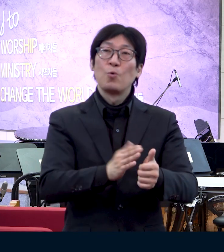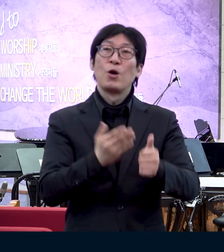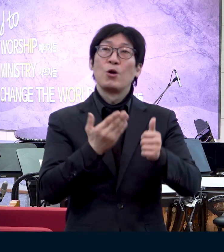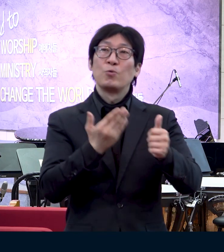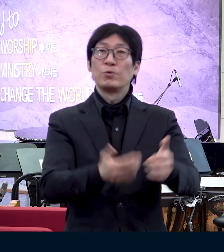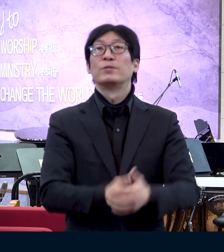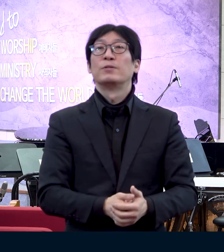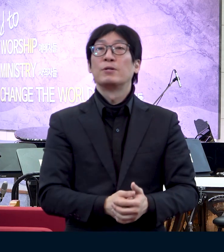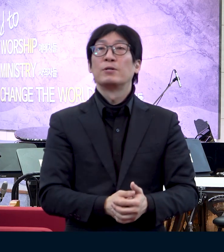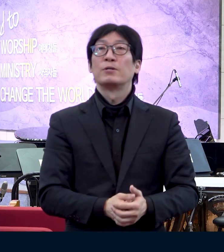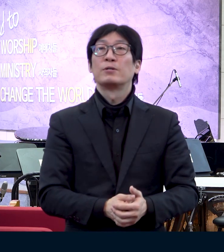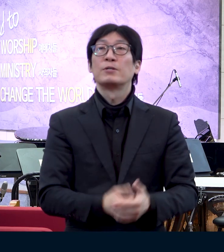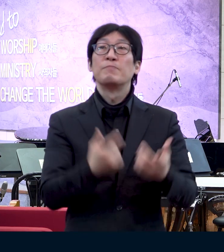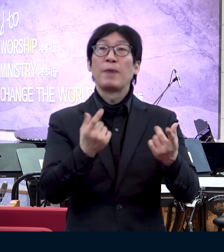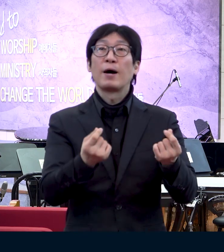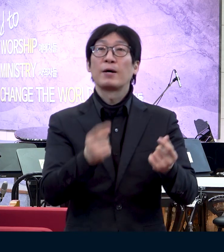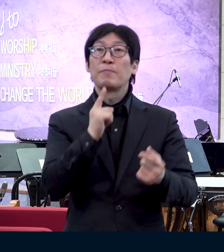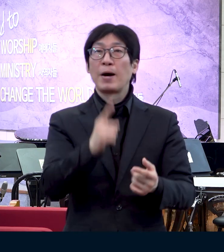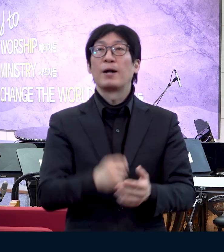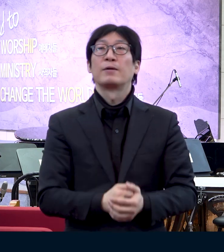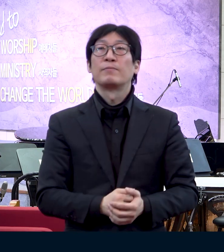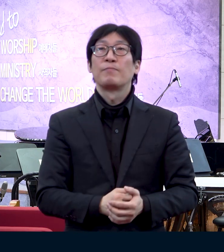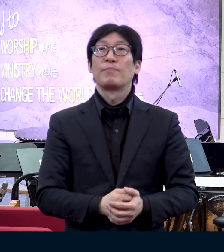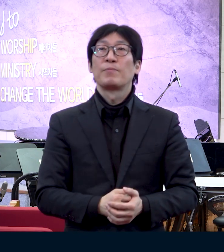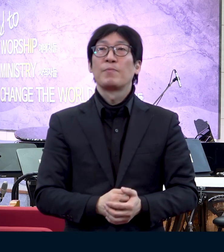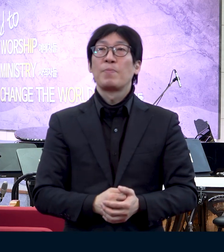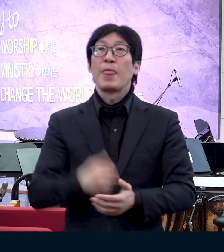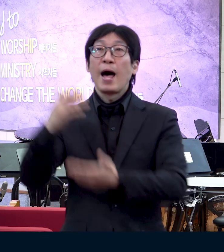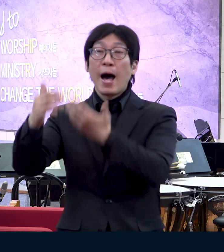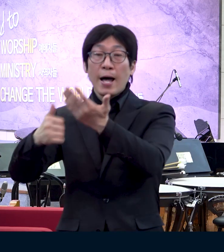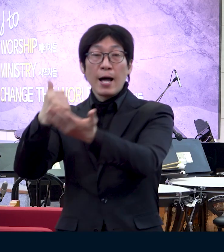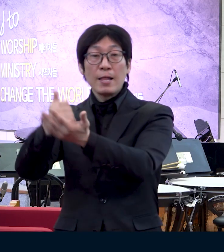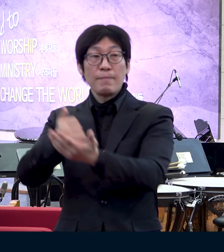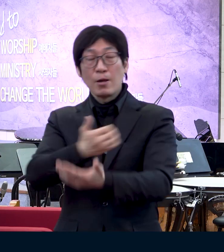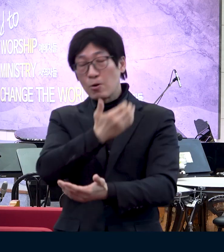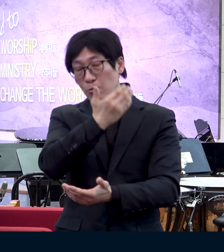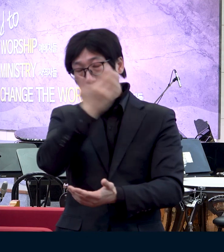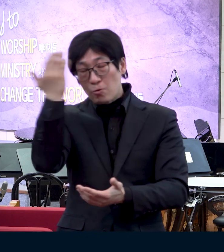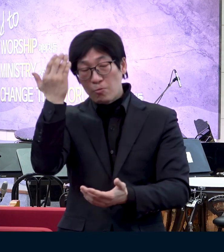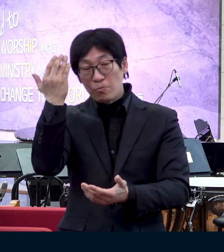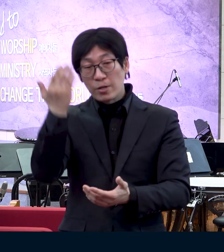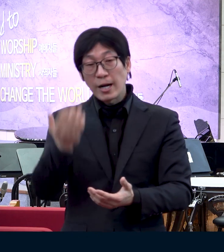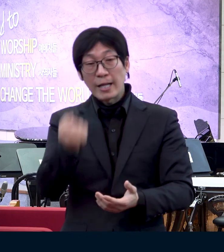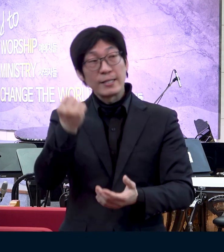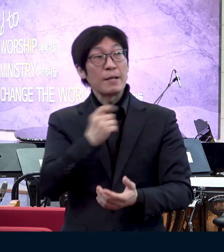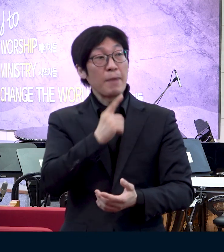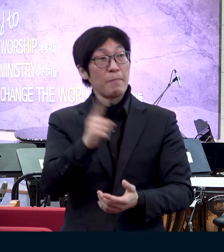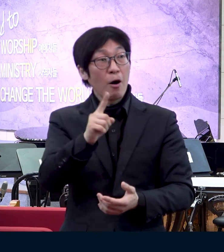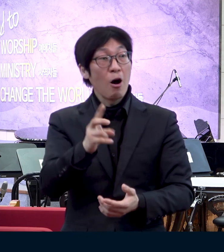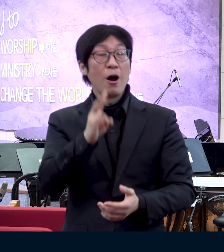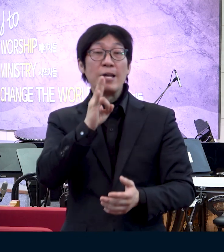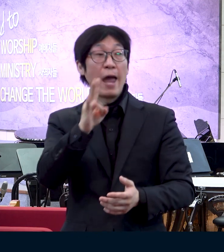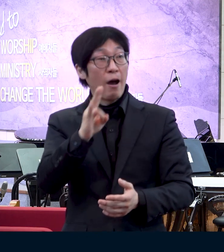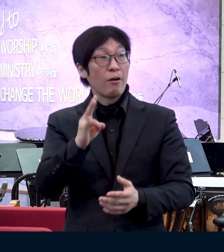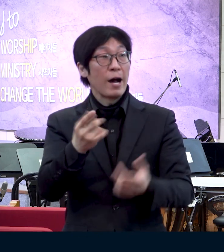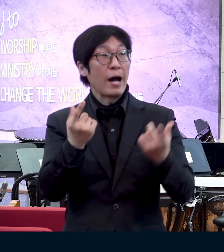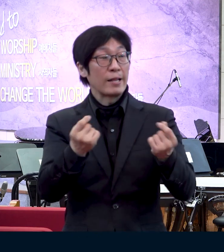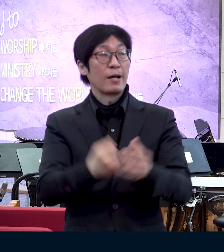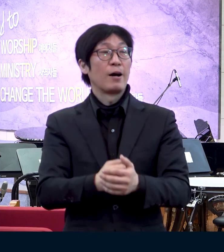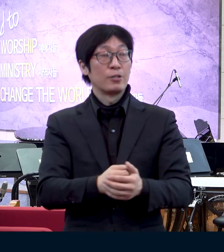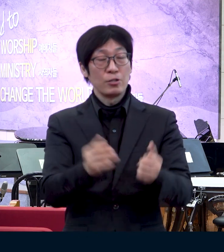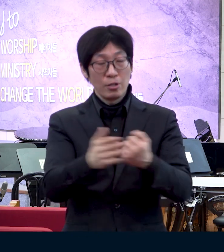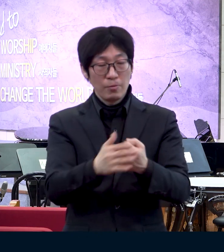세우며 권면하며 위로하는 거 똑같은 거죠. 하나님의 꿈을 꾸고 기대한다는 건 예언과 같은 거예요. 그러니까